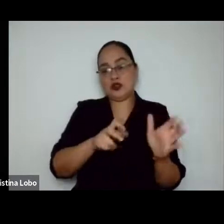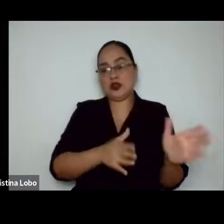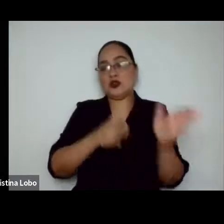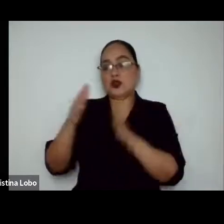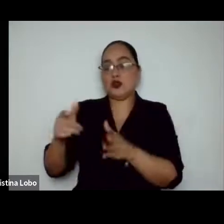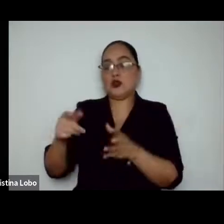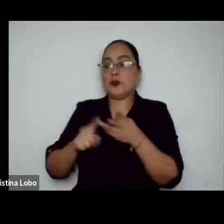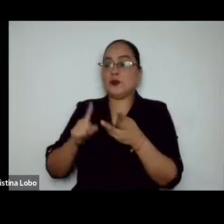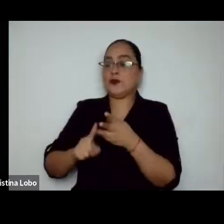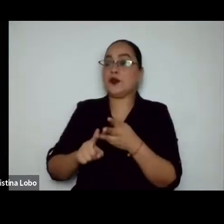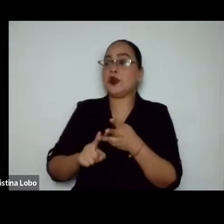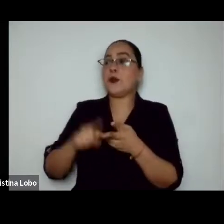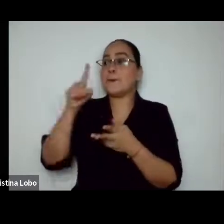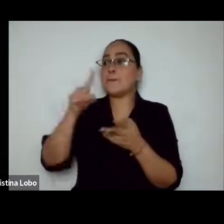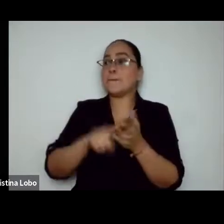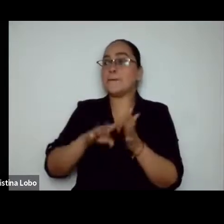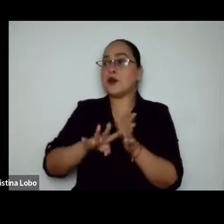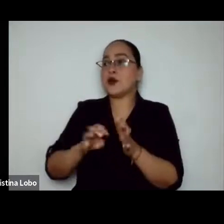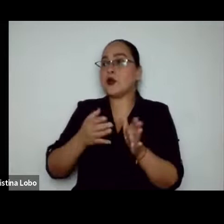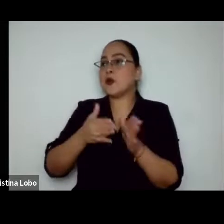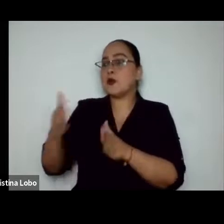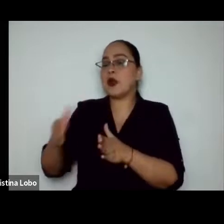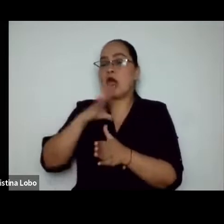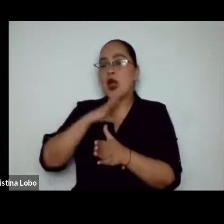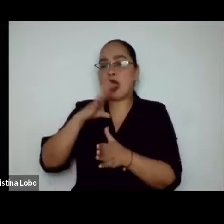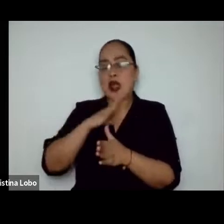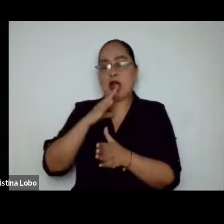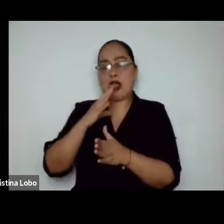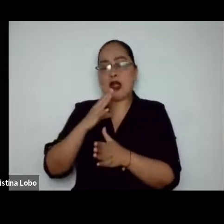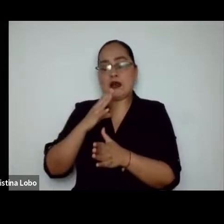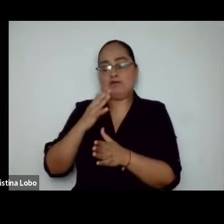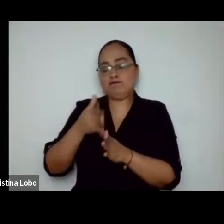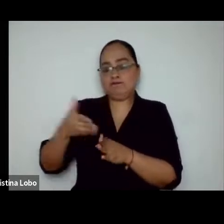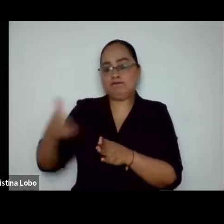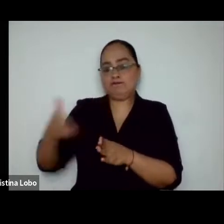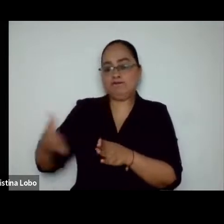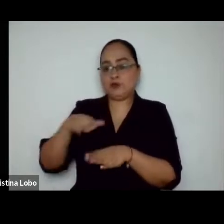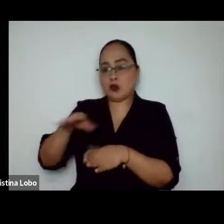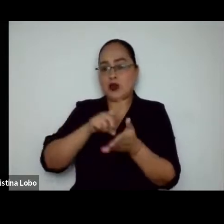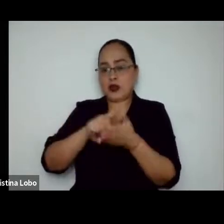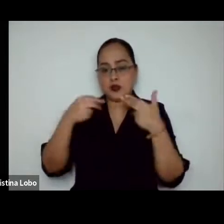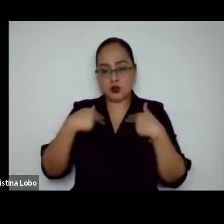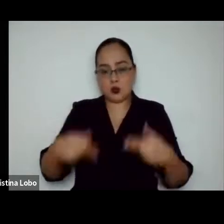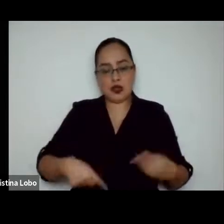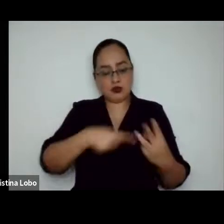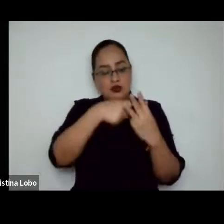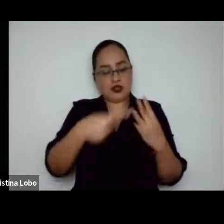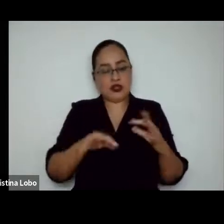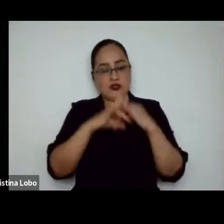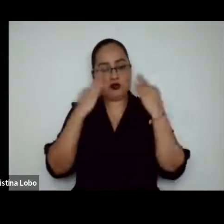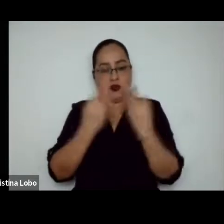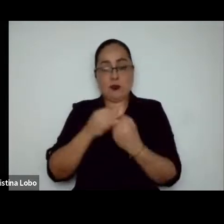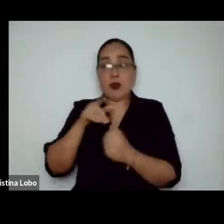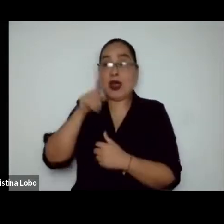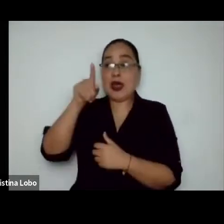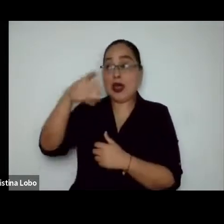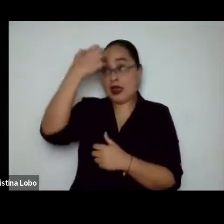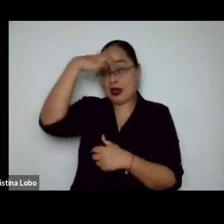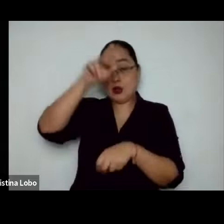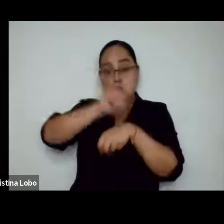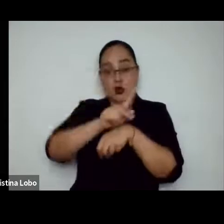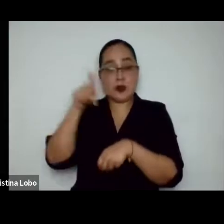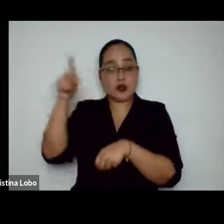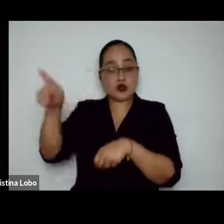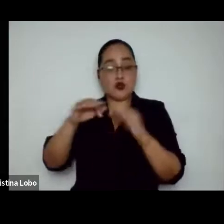XX, también hay otra distinción, pero que es más propia, digamos, de la teoría o de la concepción europea de los derechos, es la distinción